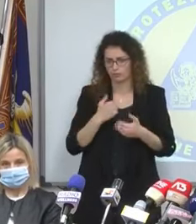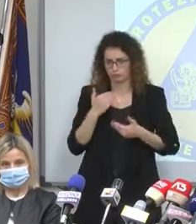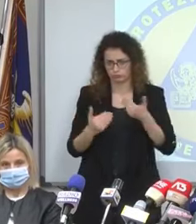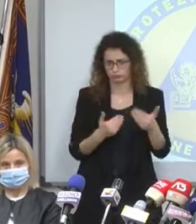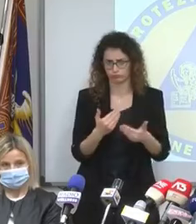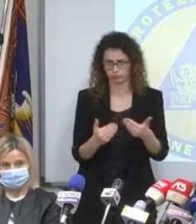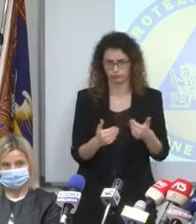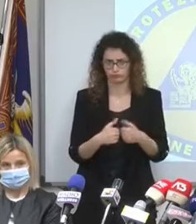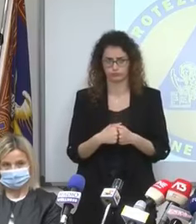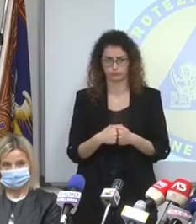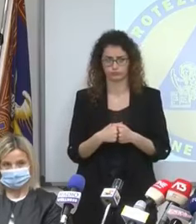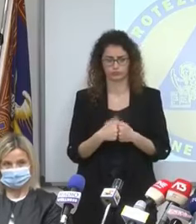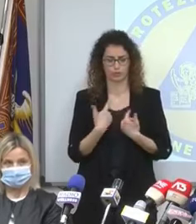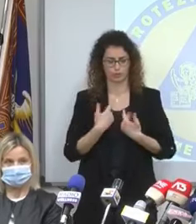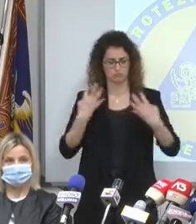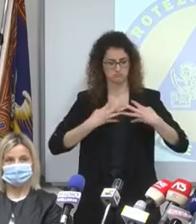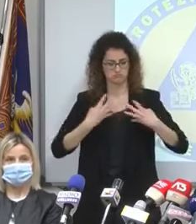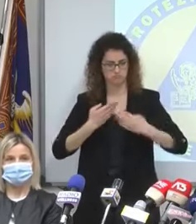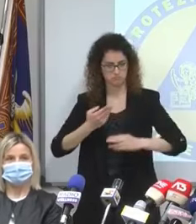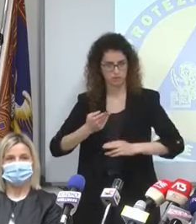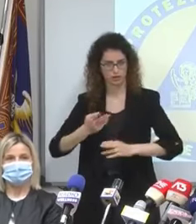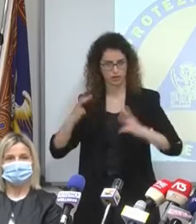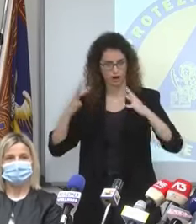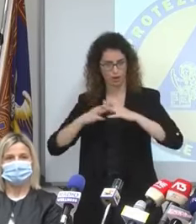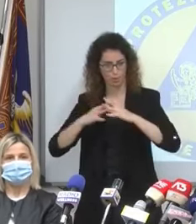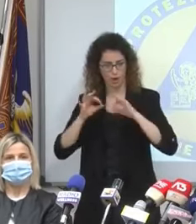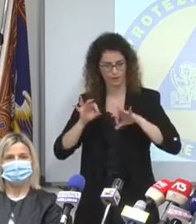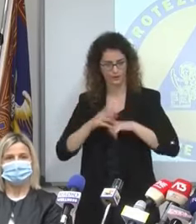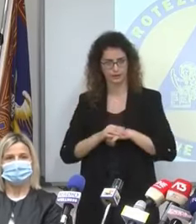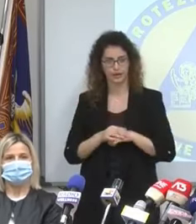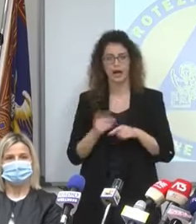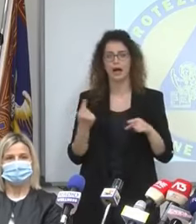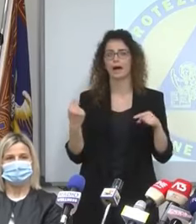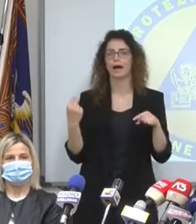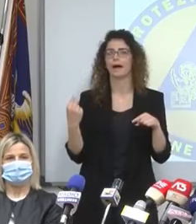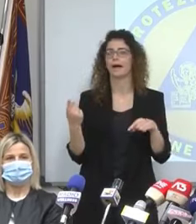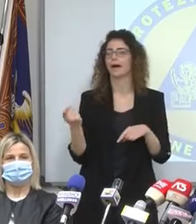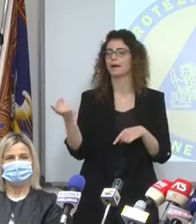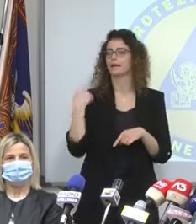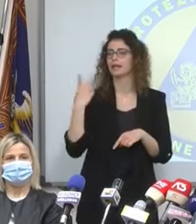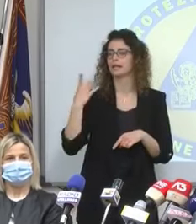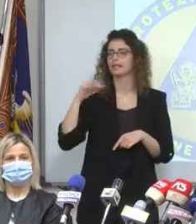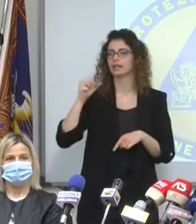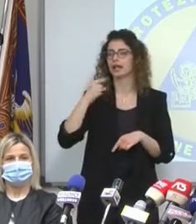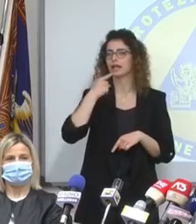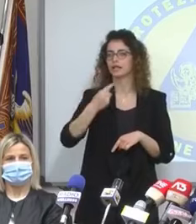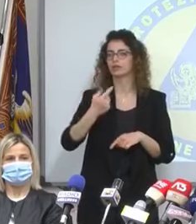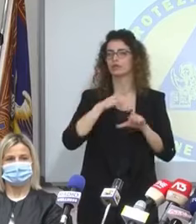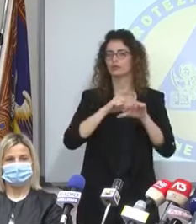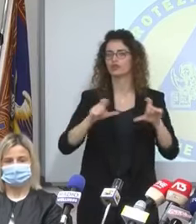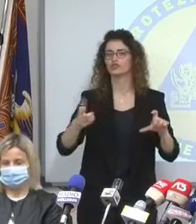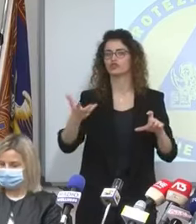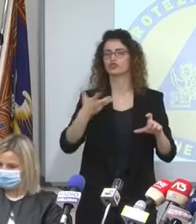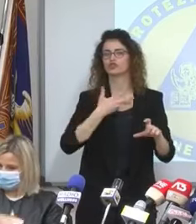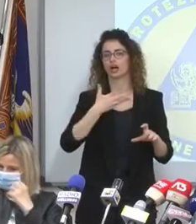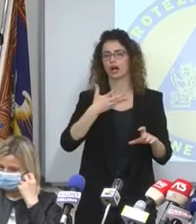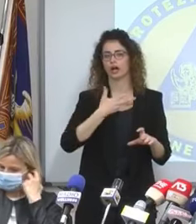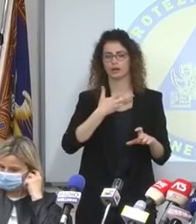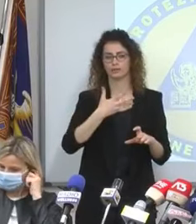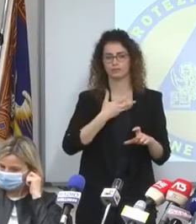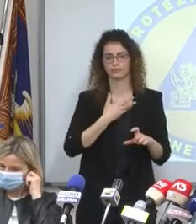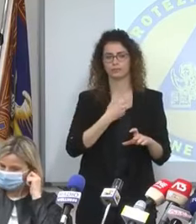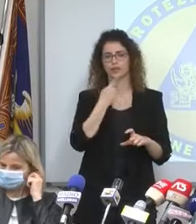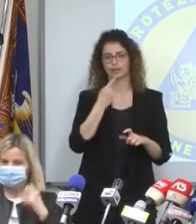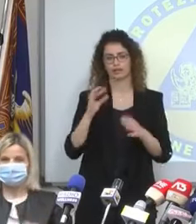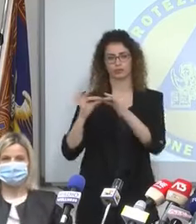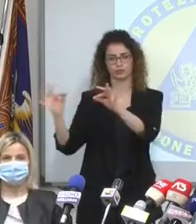avanti come una macchina da guerra. Eppure ieri il governatore Draghi ha detto i vaccini ci sono, addirittura ha detto